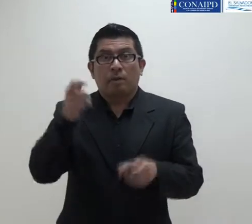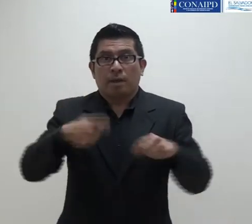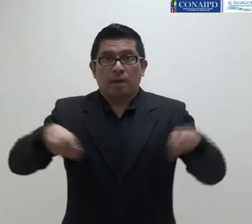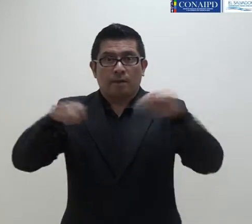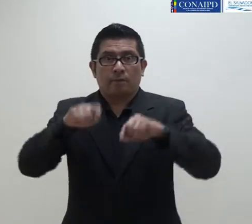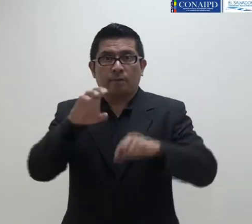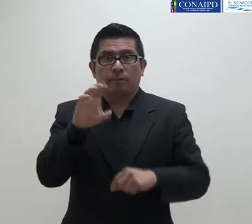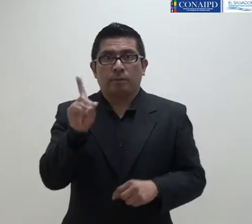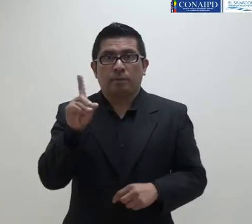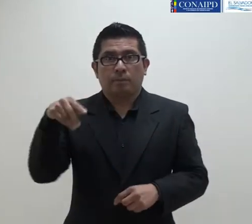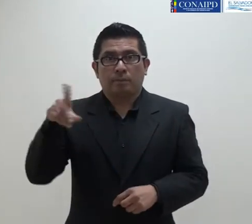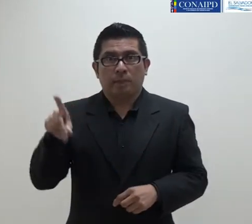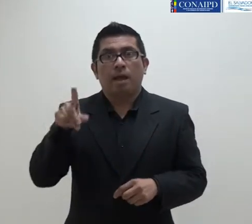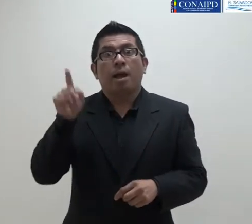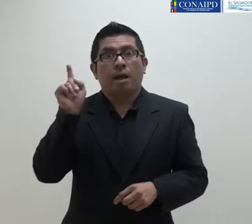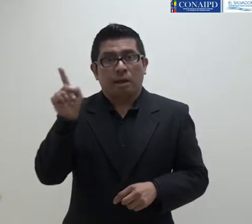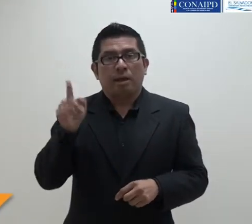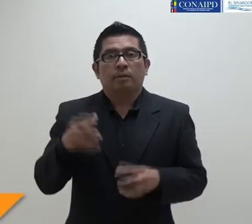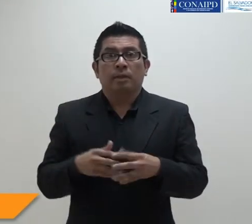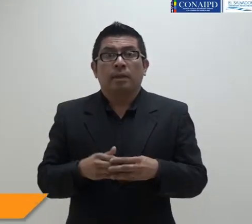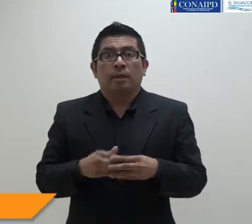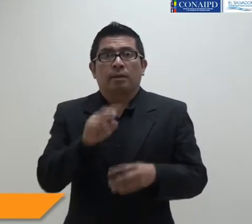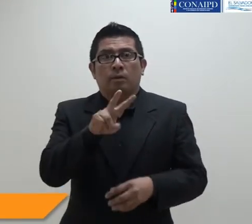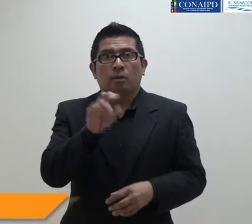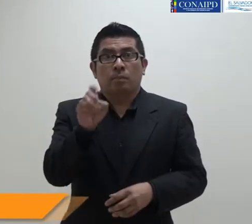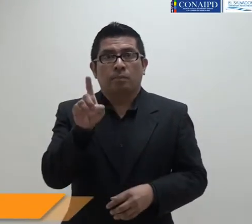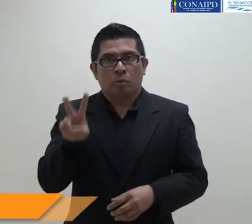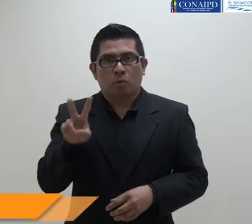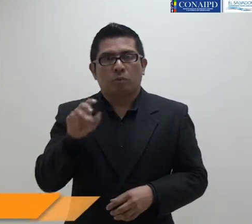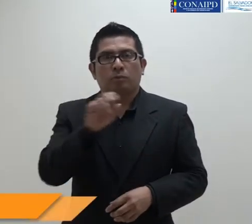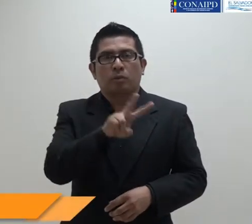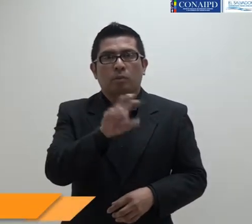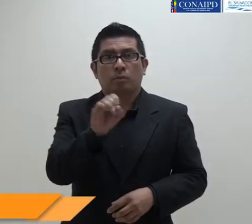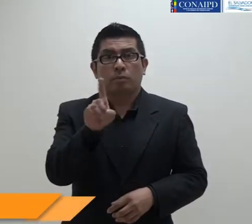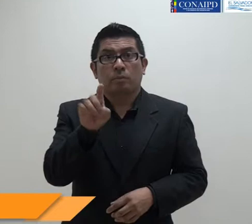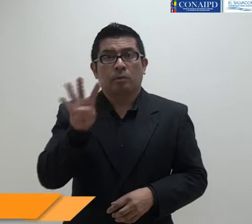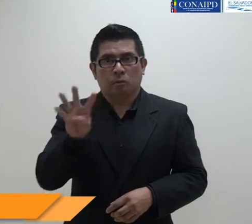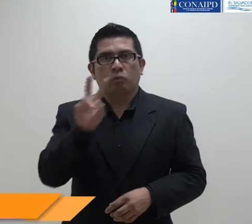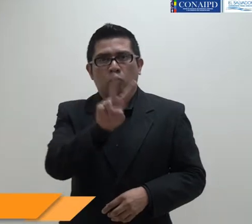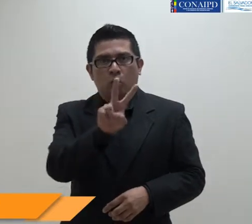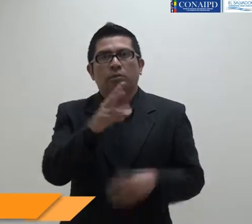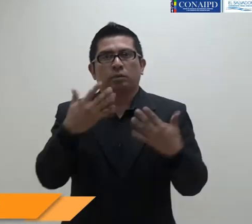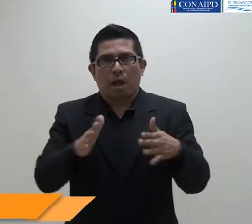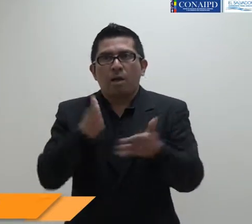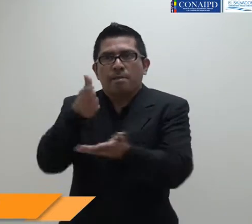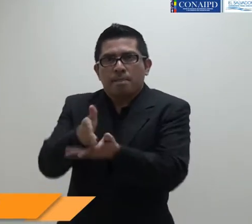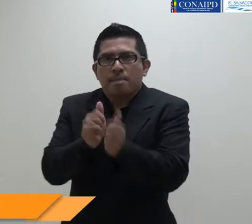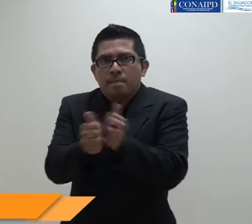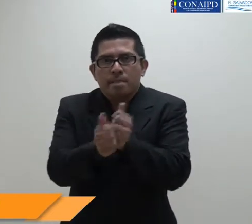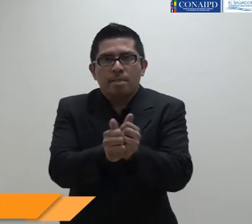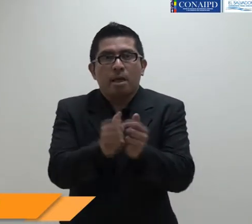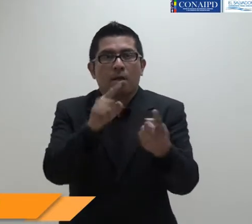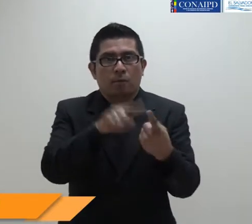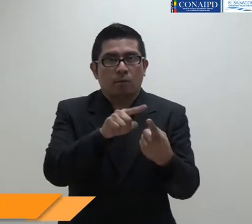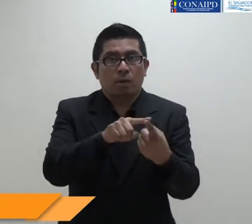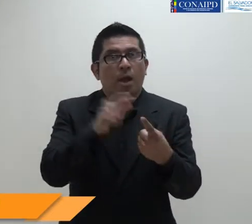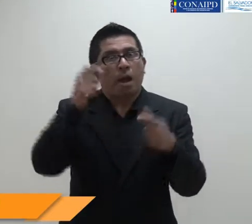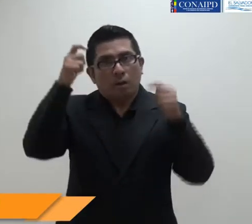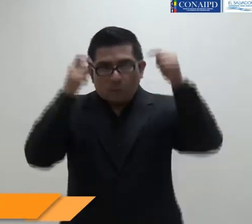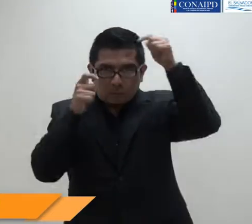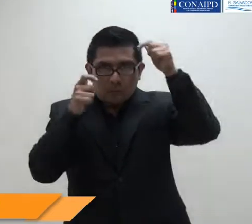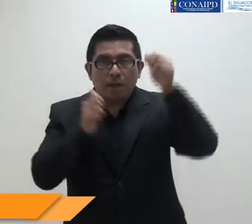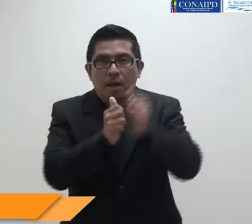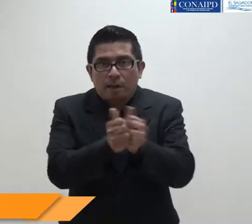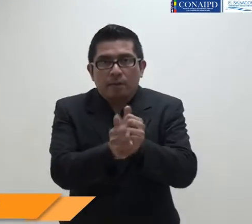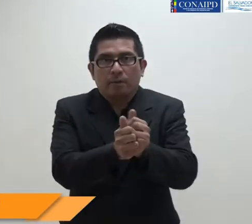la Convención. En los años 2012 y 2014 se llevó a cabo dos participaciones de país a través de un candidato ante Naciones